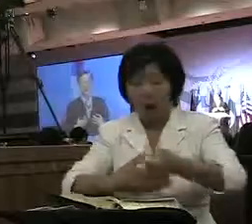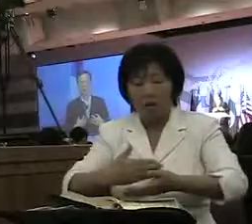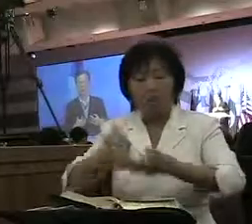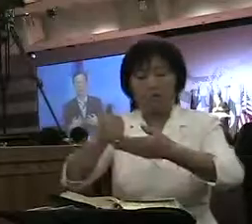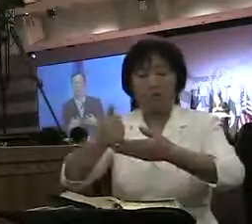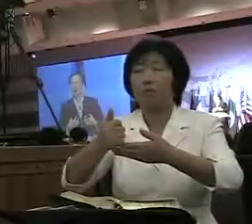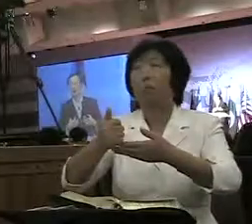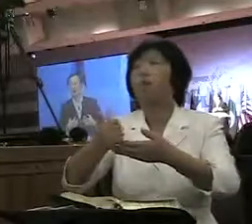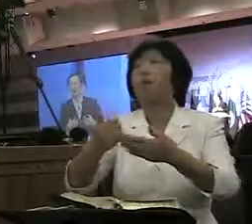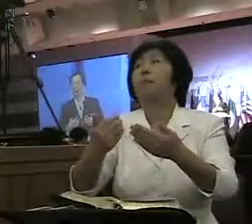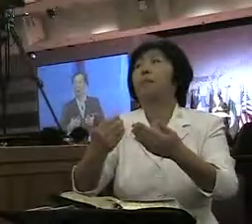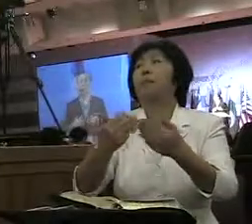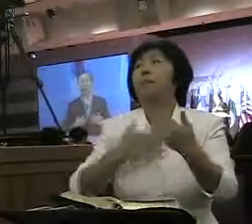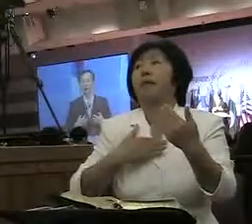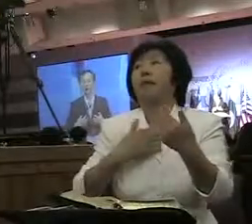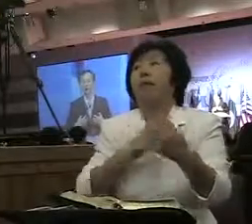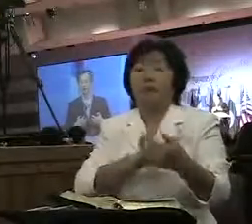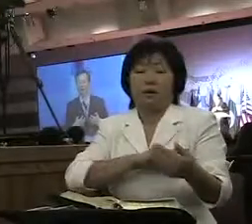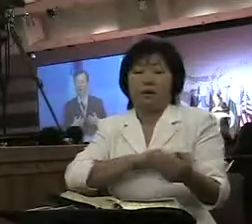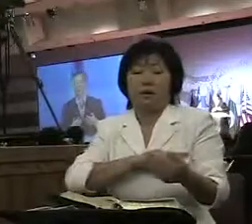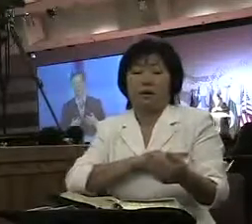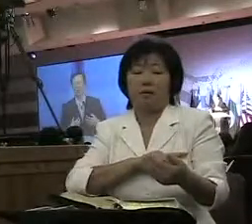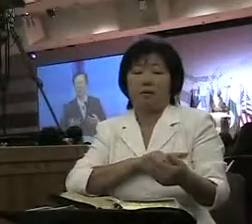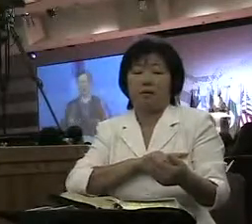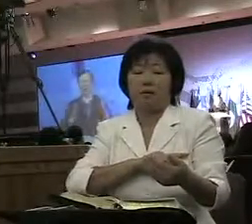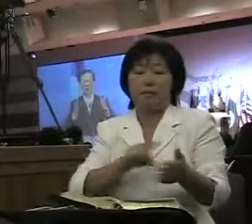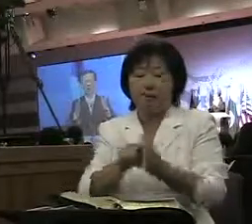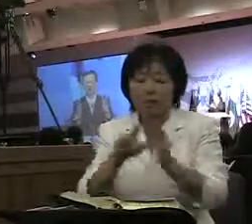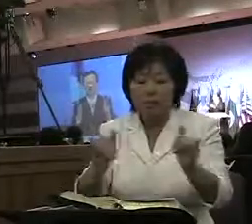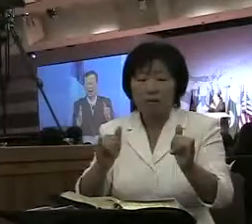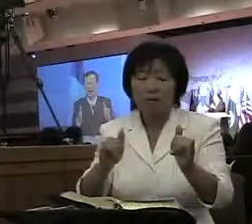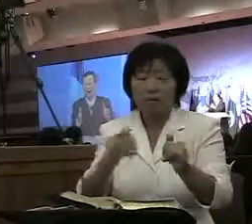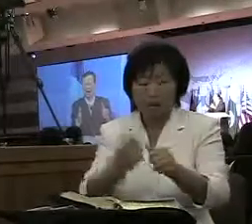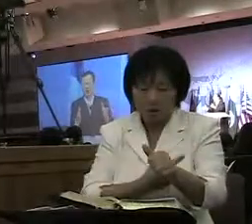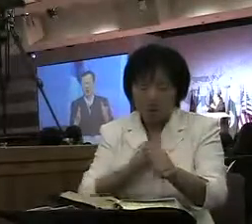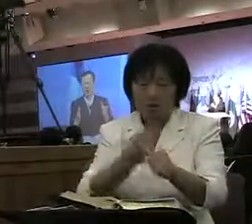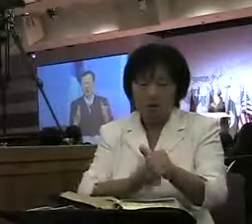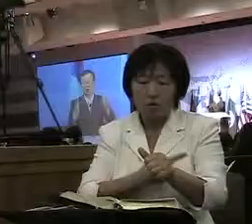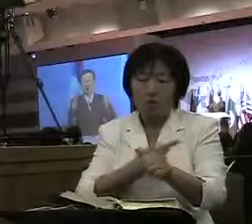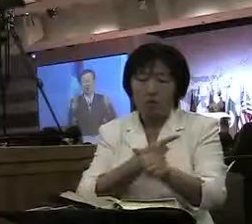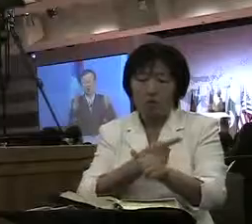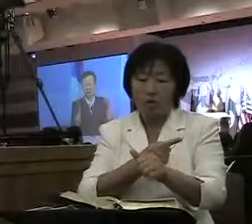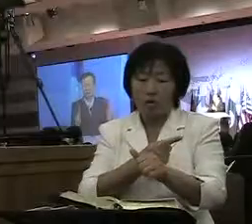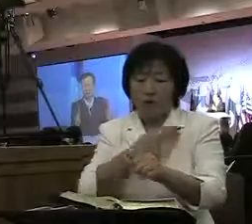하나님께서 내 이름으로 일컫는 내 백성이 스스로 겸비하여